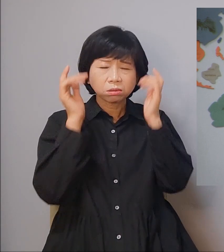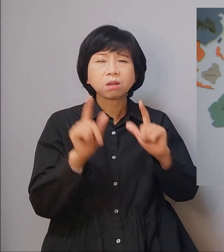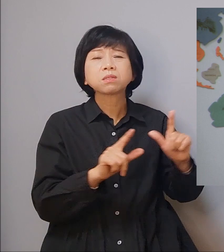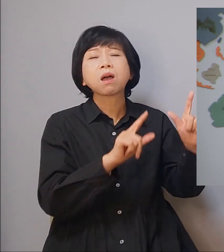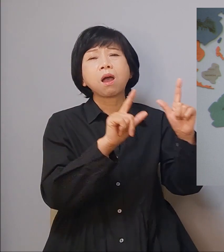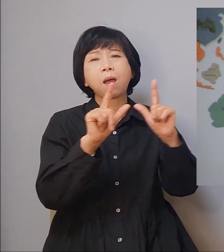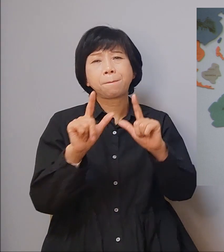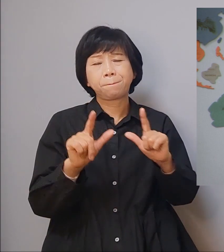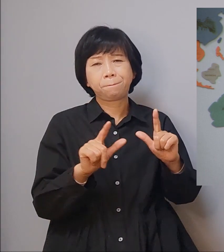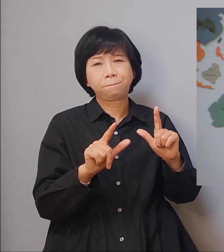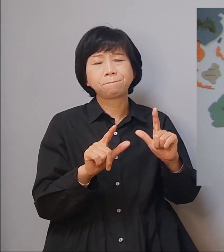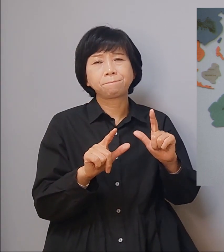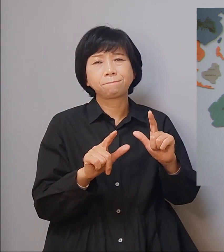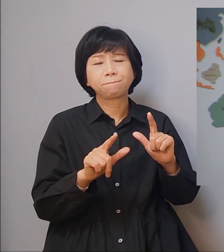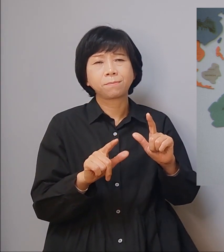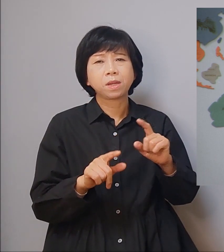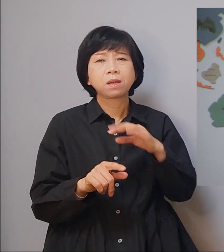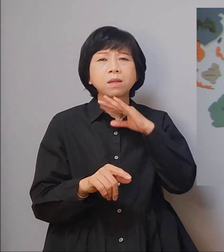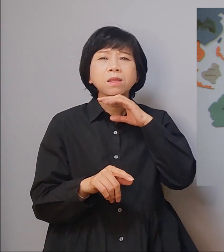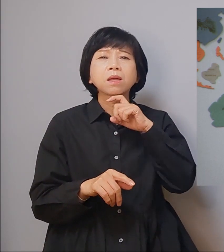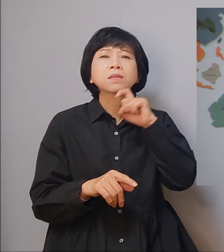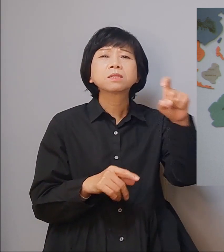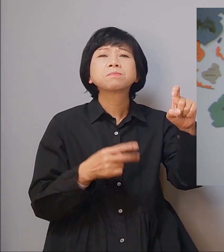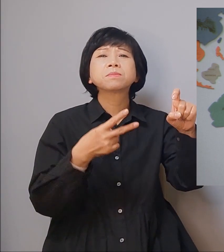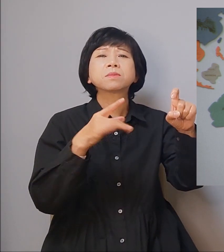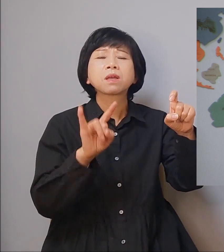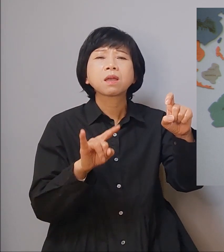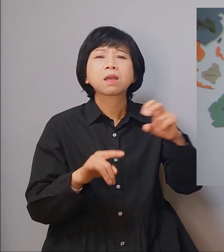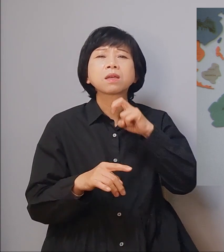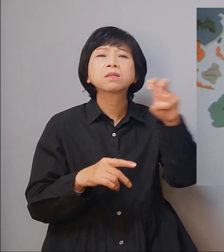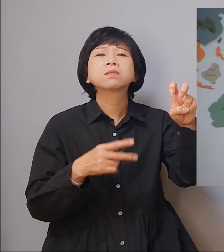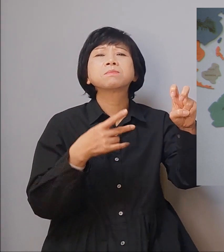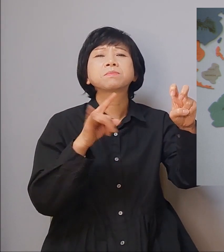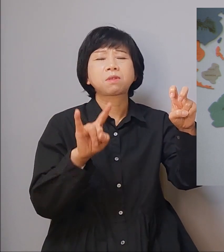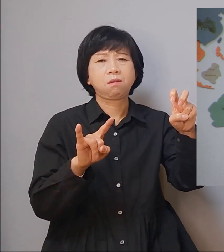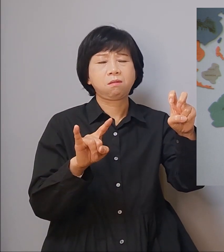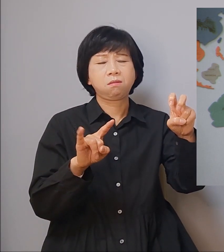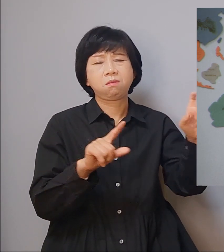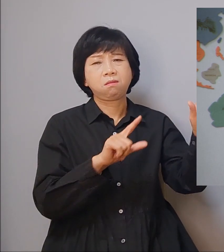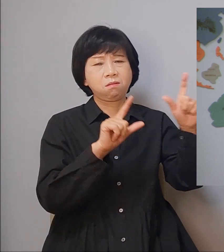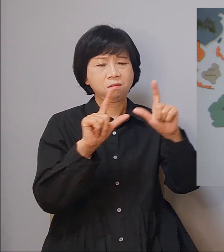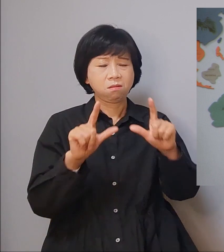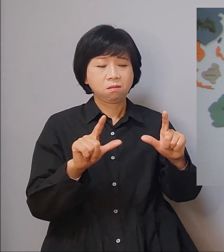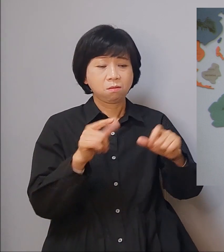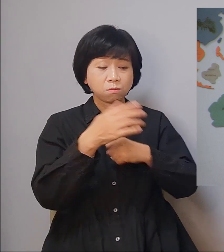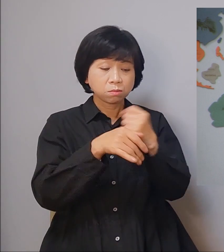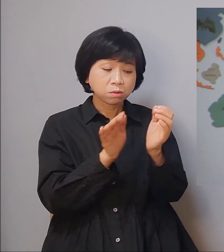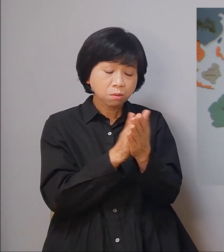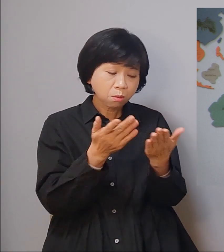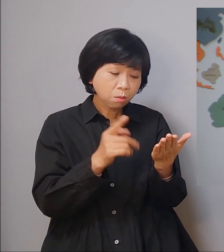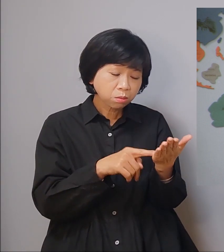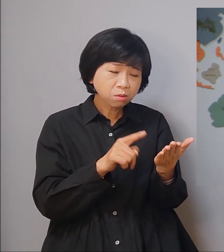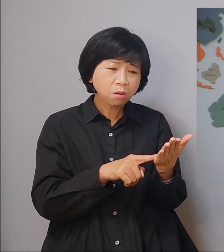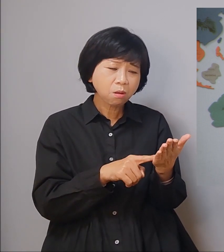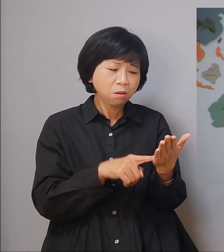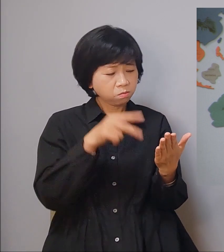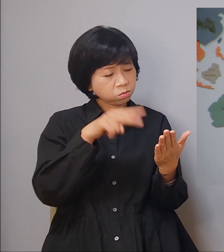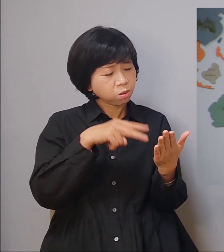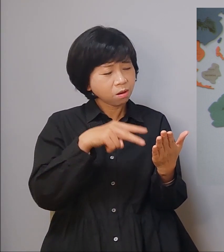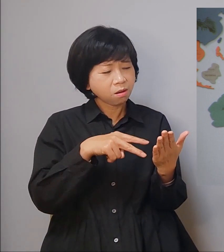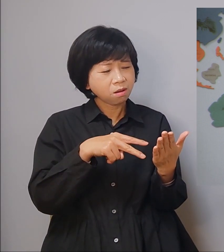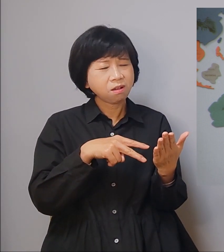10대와 20대를 보내고 있었지만 우리는 이미 성경에서 보고